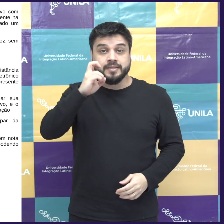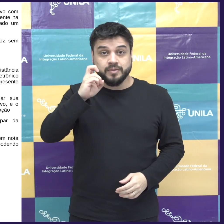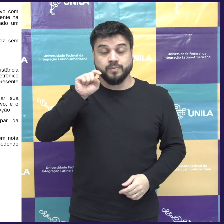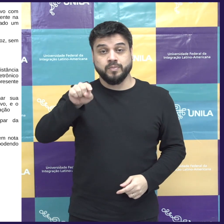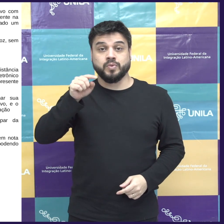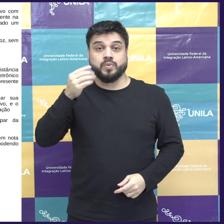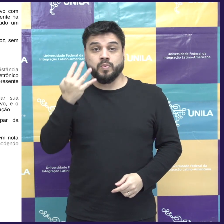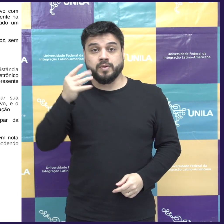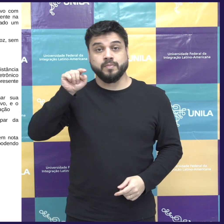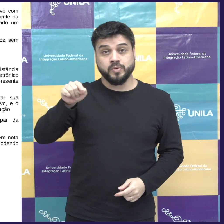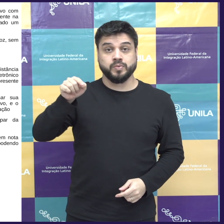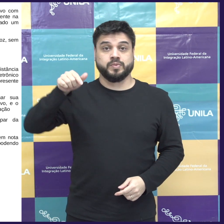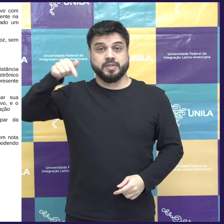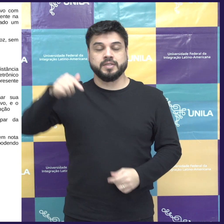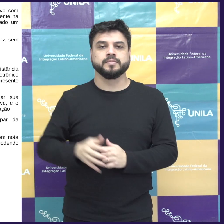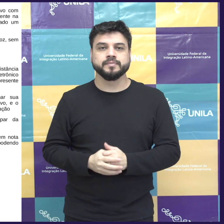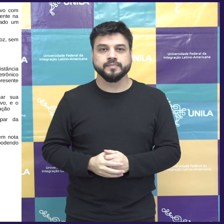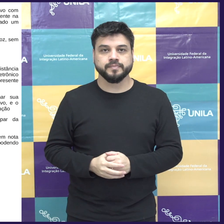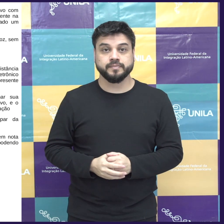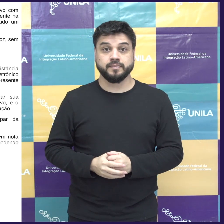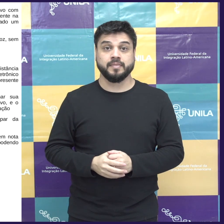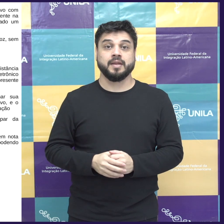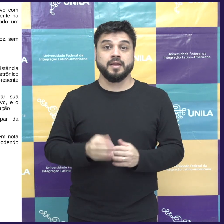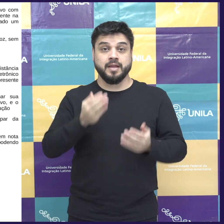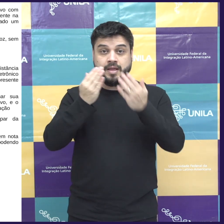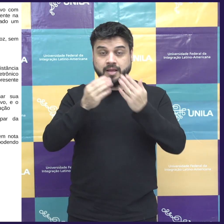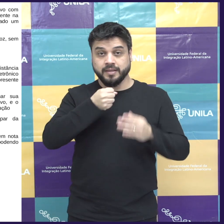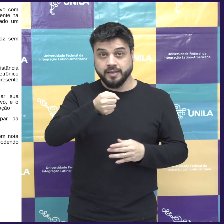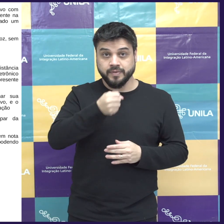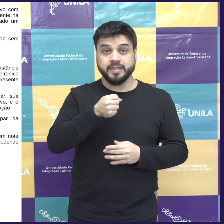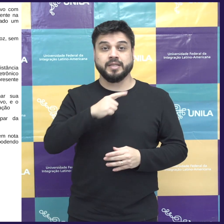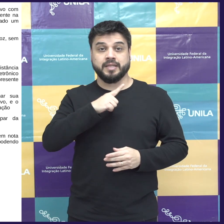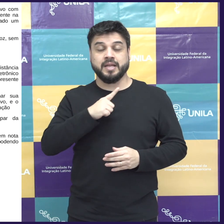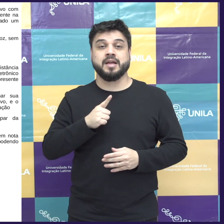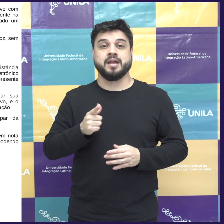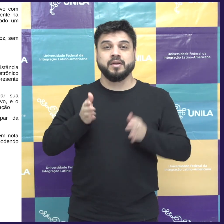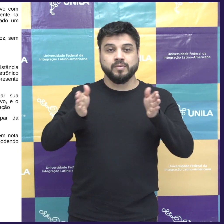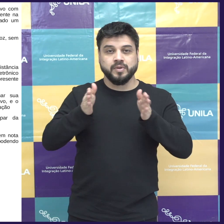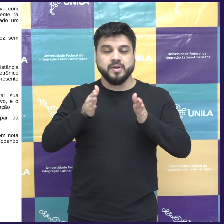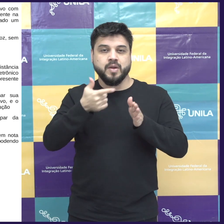5.4.7. As entrevistas terão duração máxima de 20 minutos.